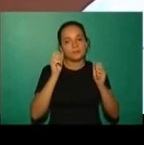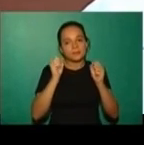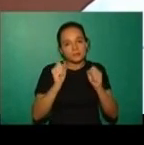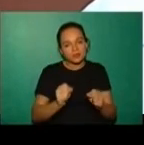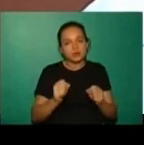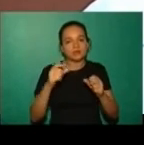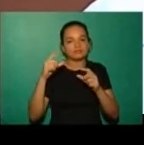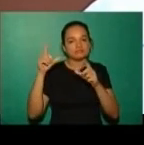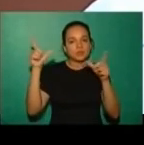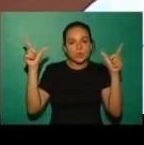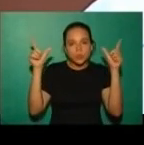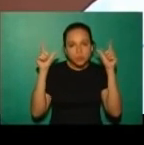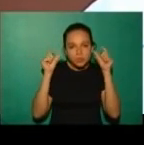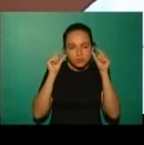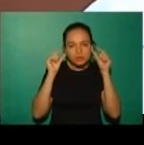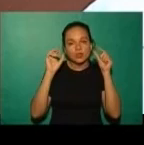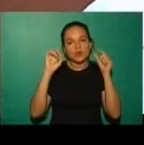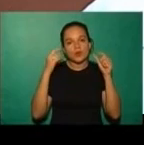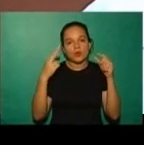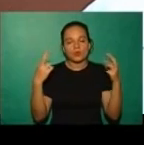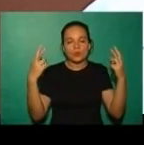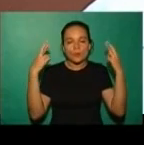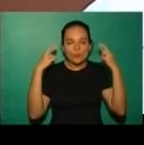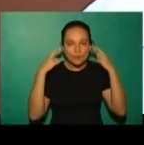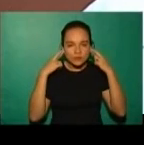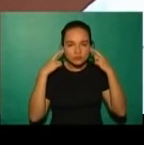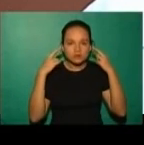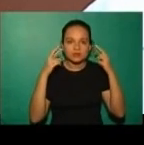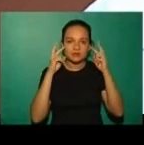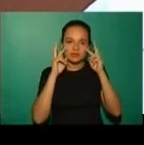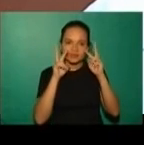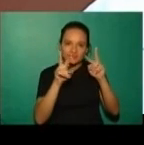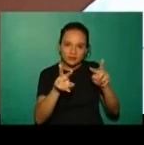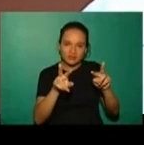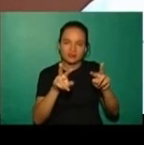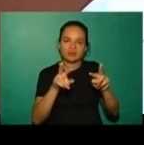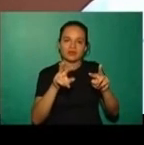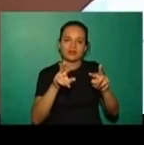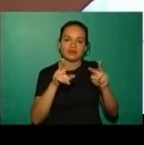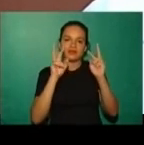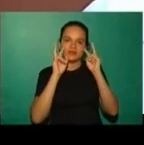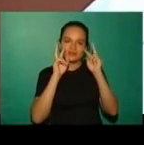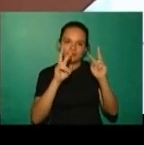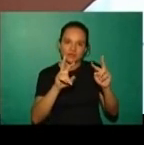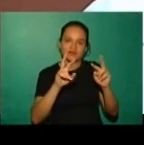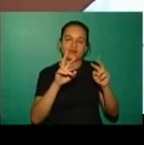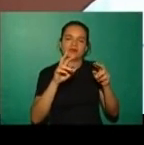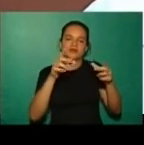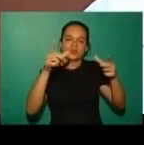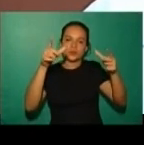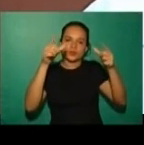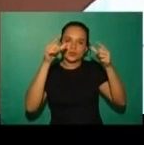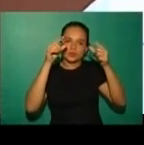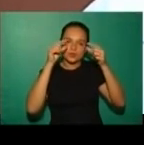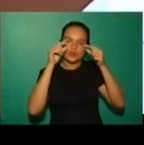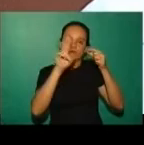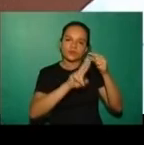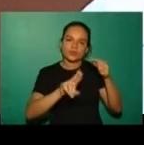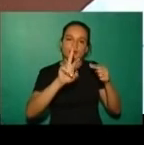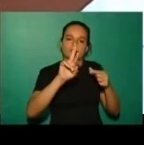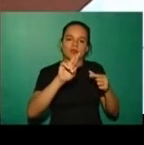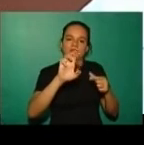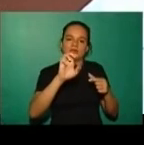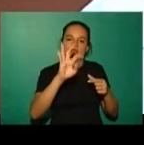ou total. E a deficiência visual, muitas vezes, ela vem pela retinose pigmentar, que é uma doença degenerativa da retina,